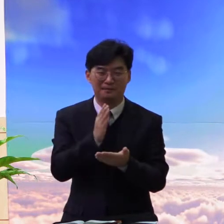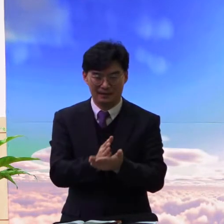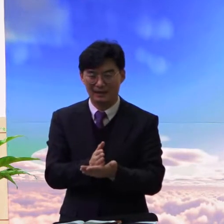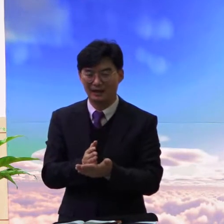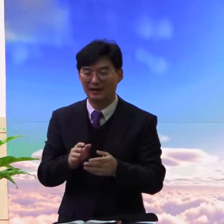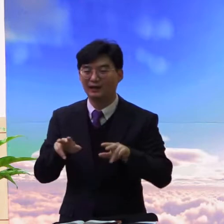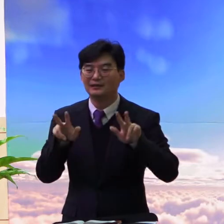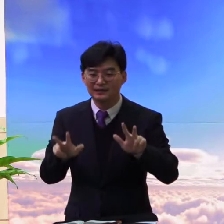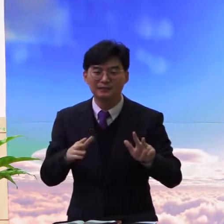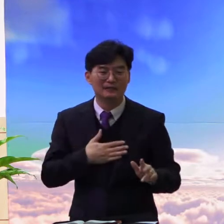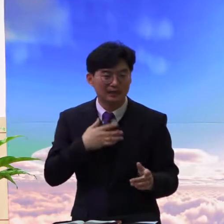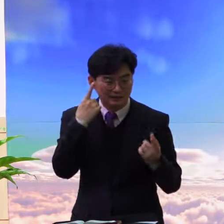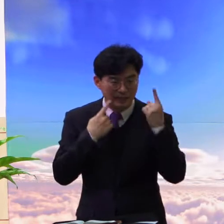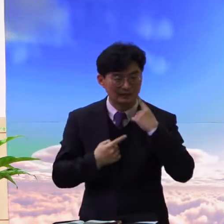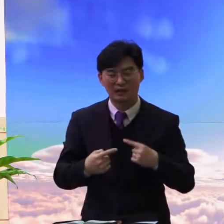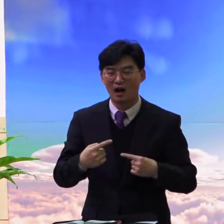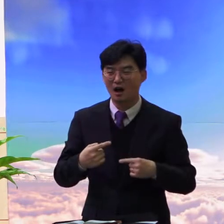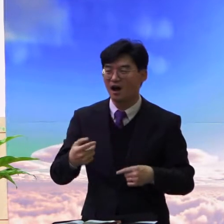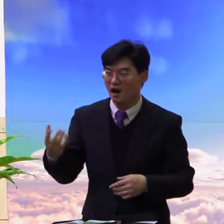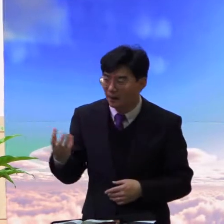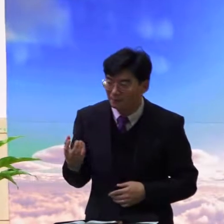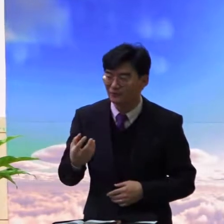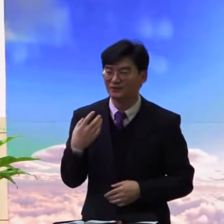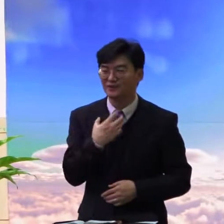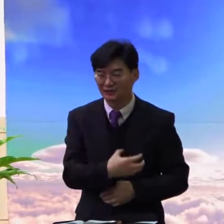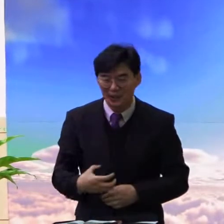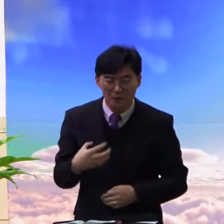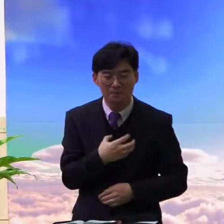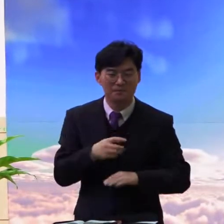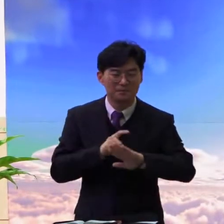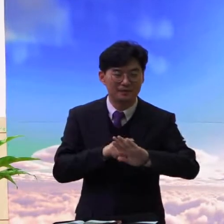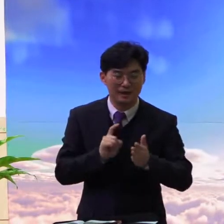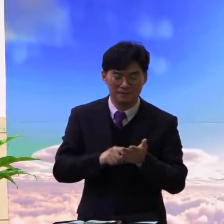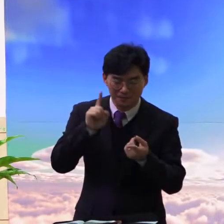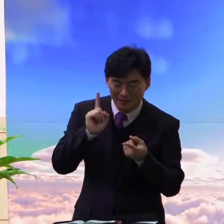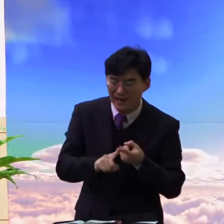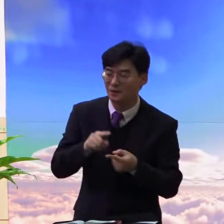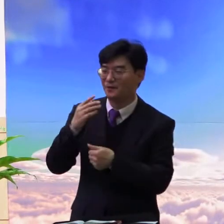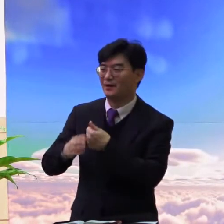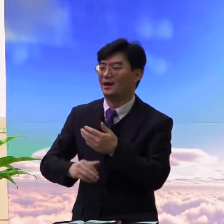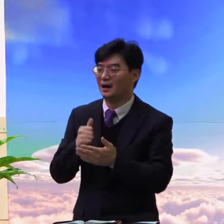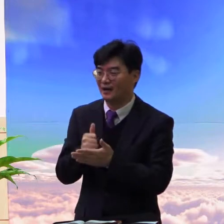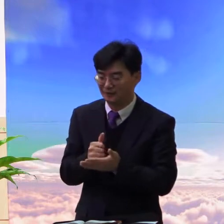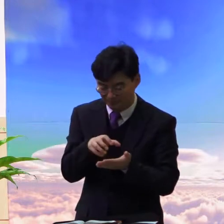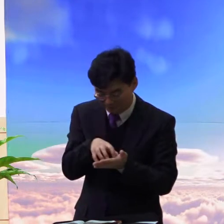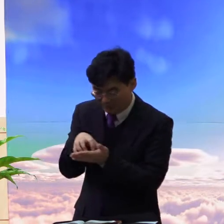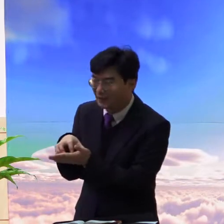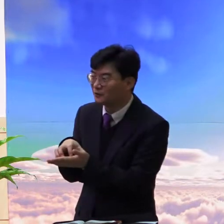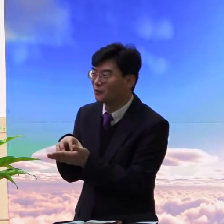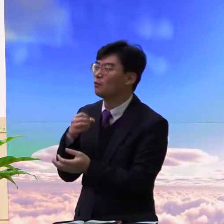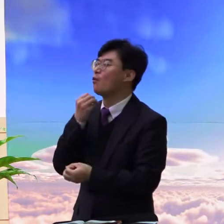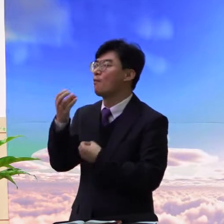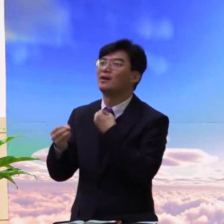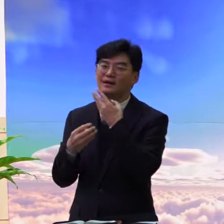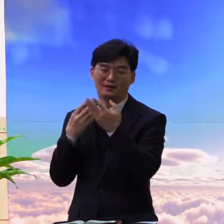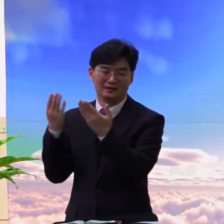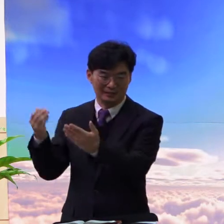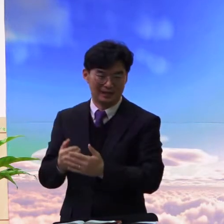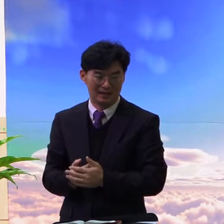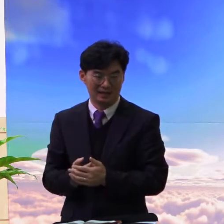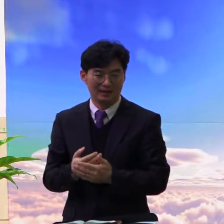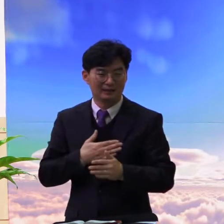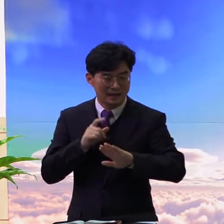이제는 그 견고한 마음이 찢겨지고 짓밟혀서 상한 심령이 되기를 원하십니다.